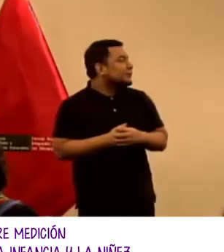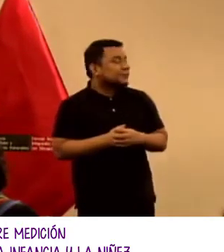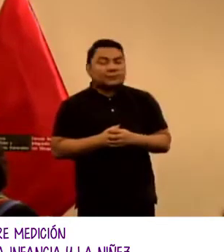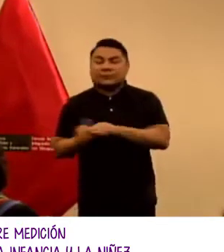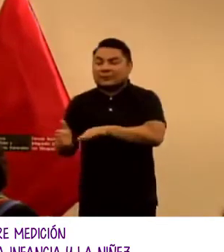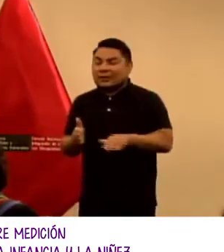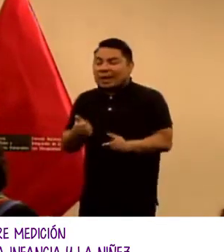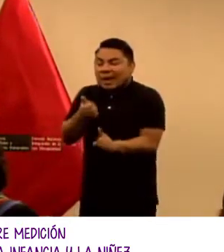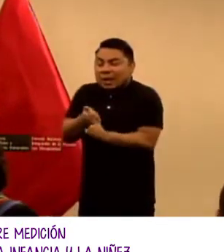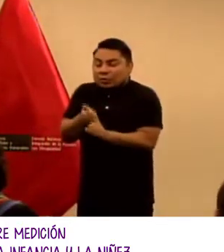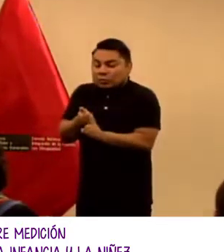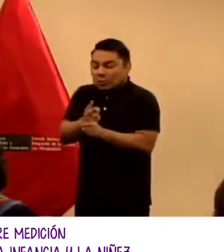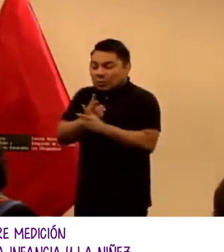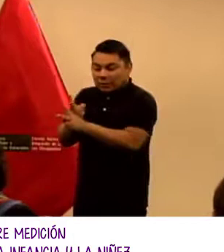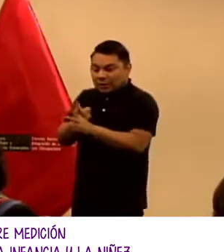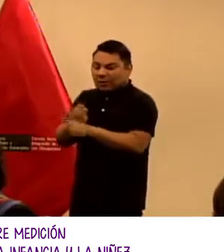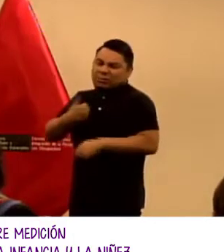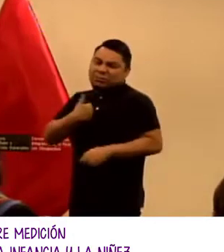El autocuidado,